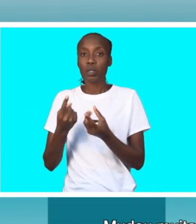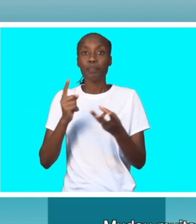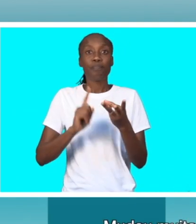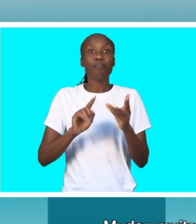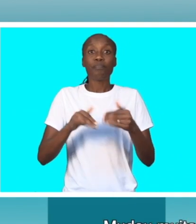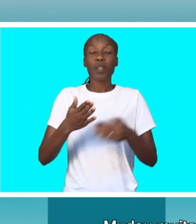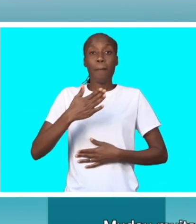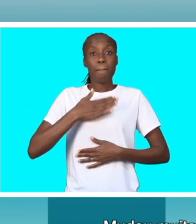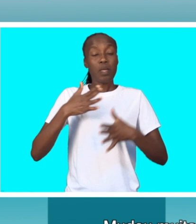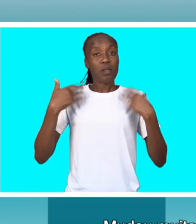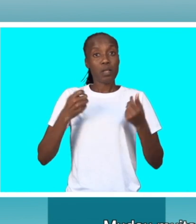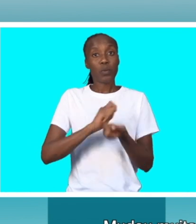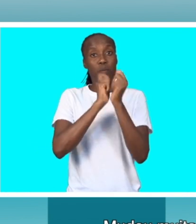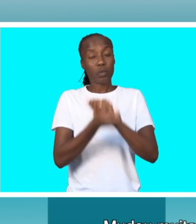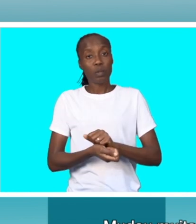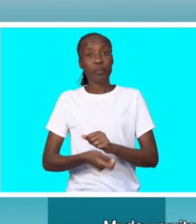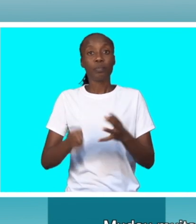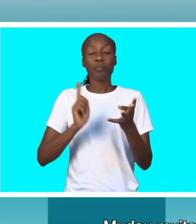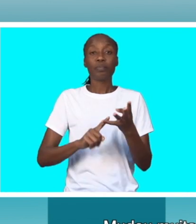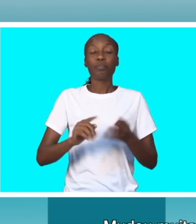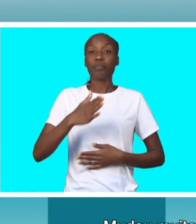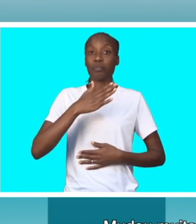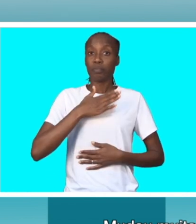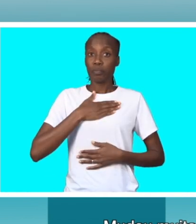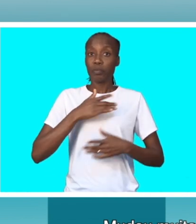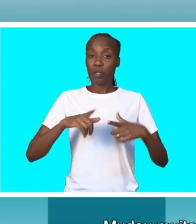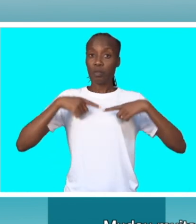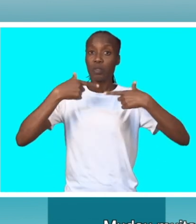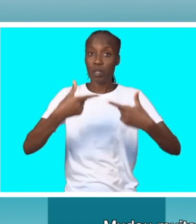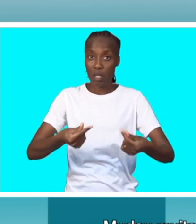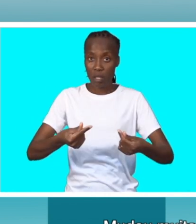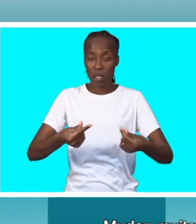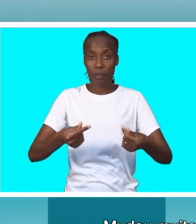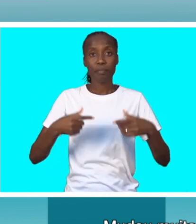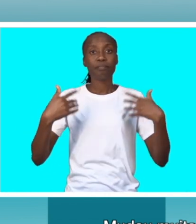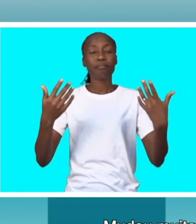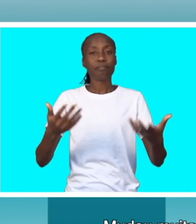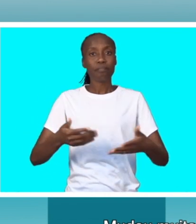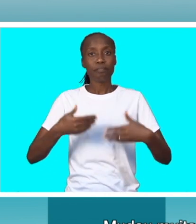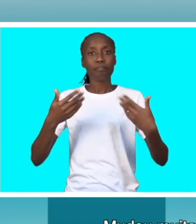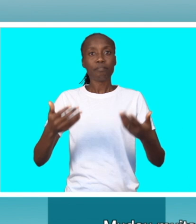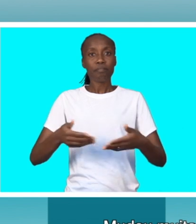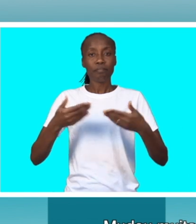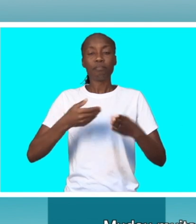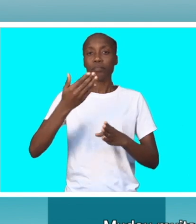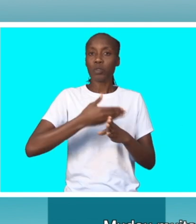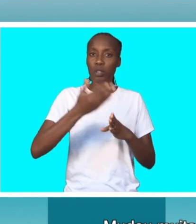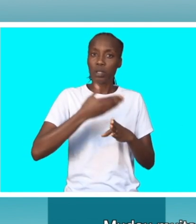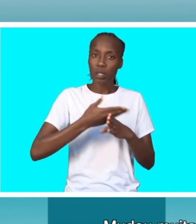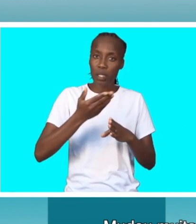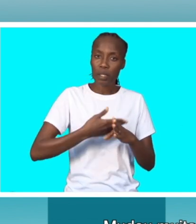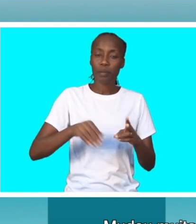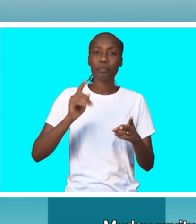muitas coisas Tipo A minha saúde Mudou A minha vontade De